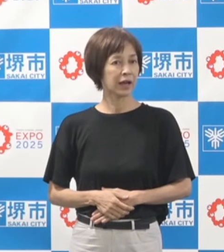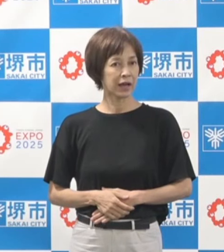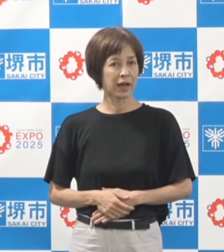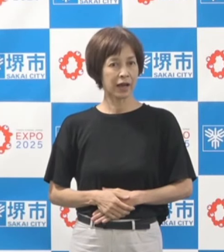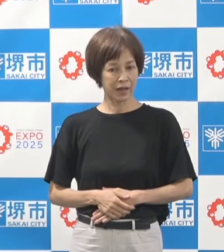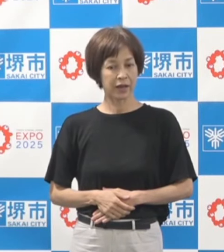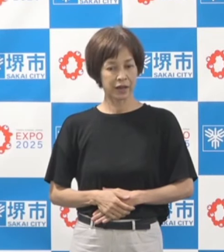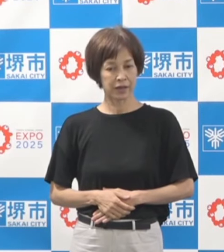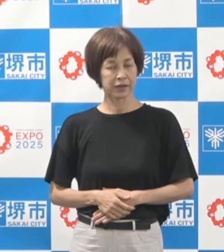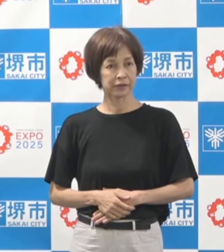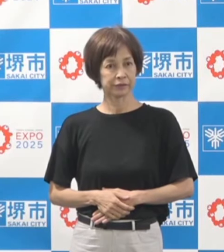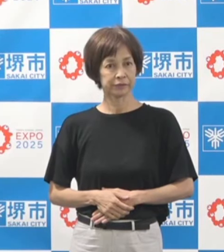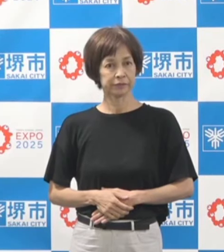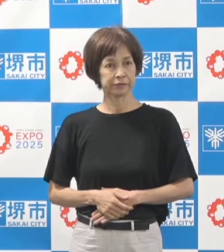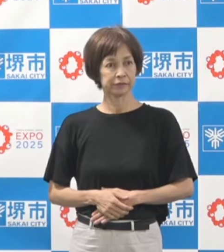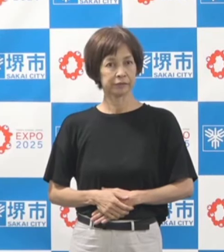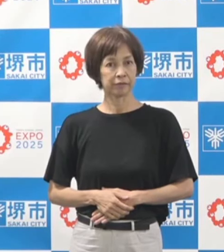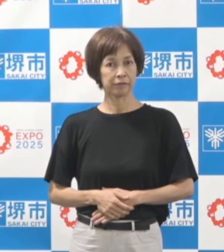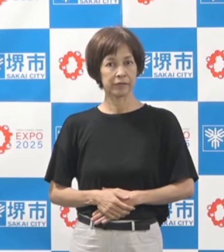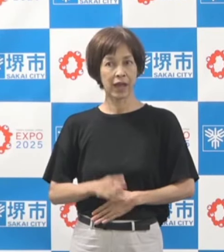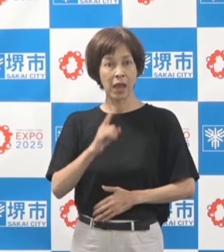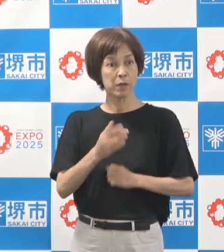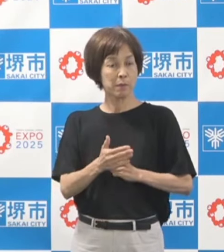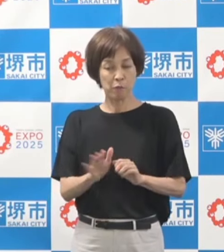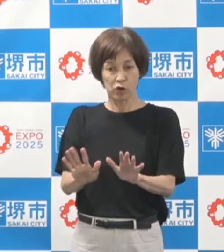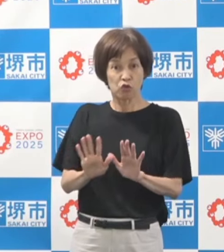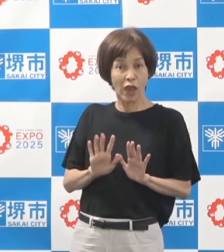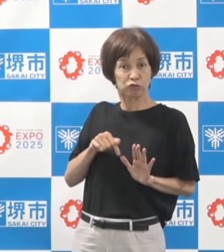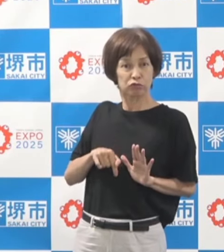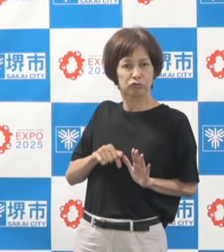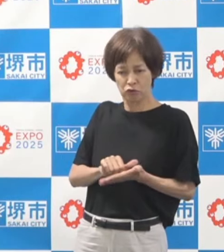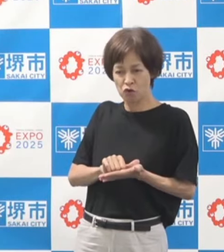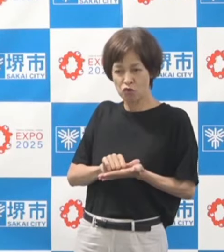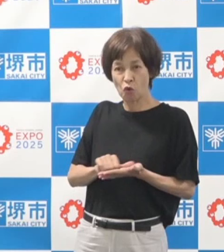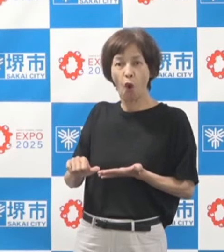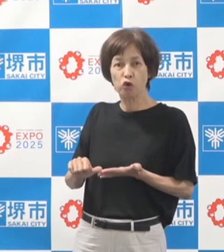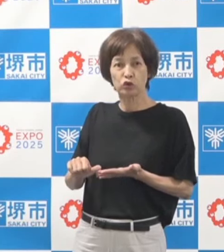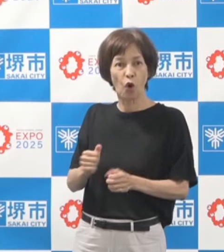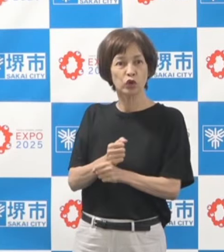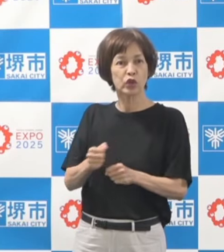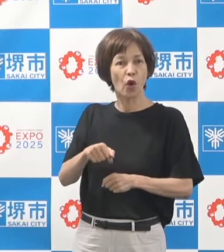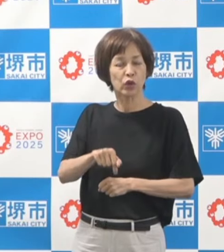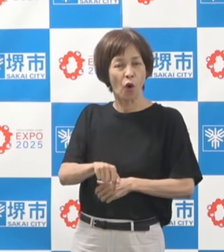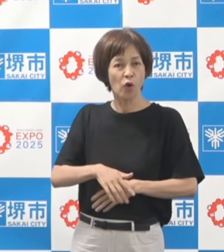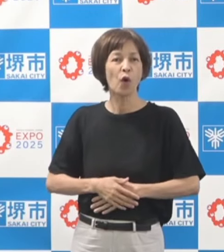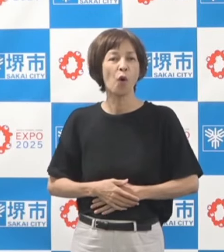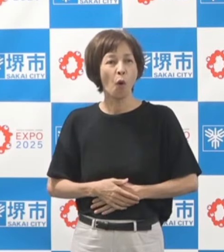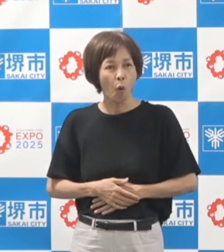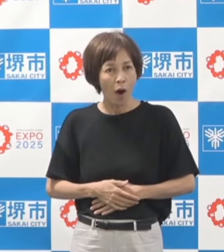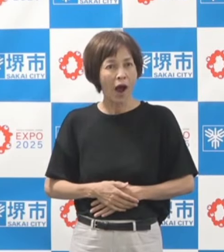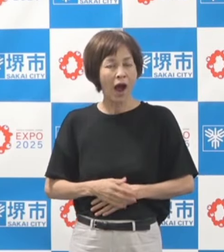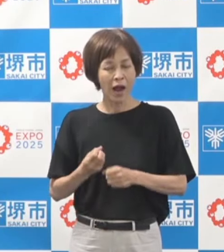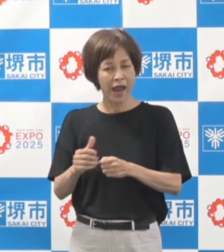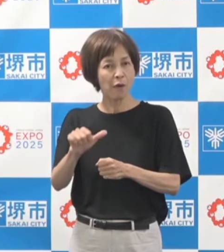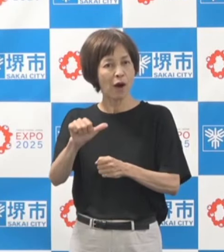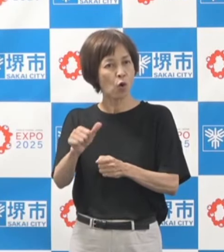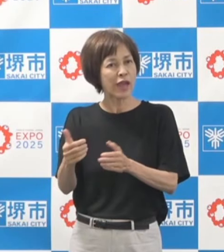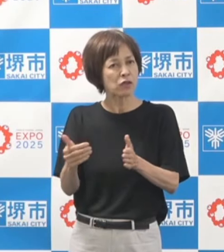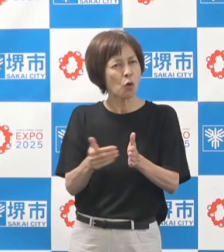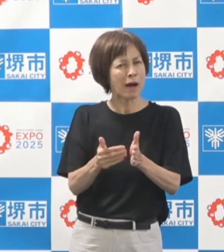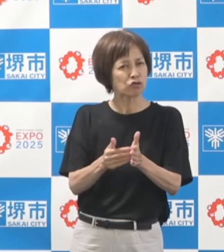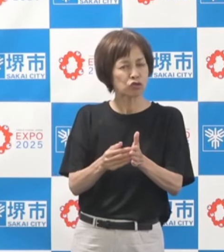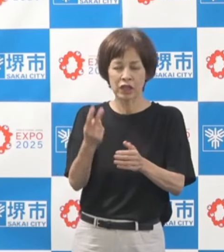はい、見守りメールの受け手である登録の事業所の方はですね、現在令和5年度末現